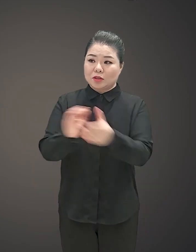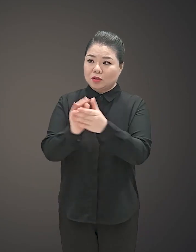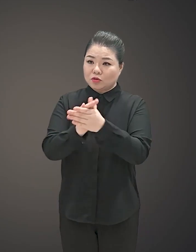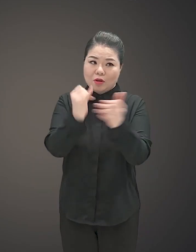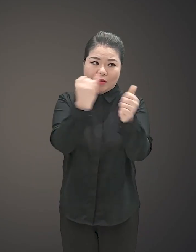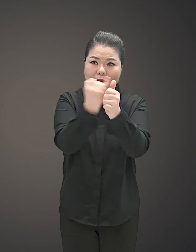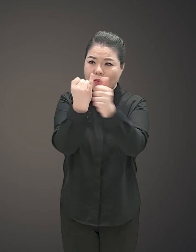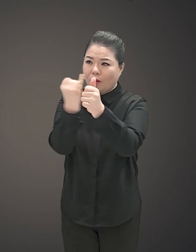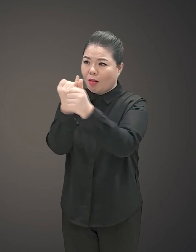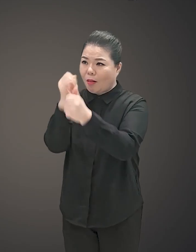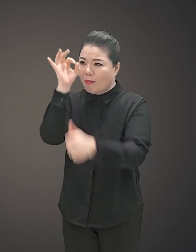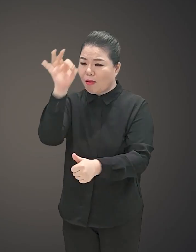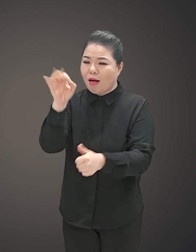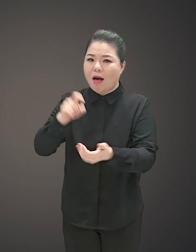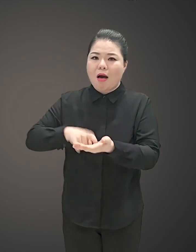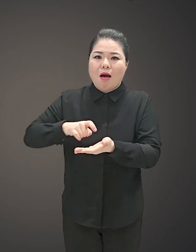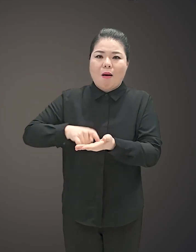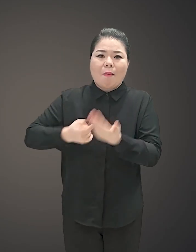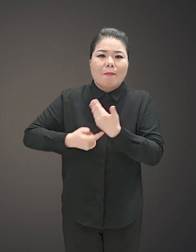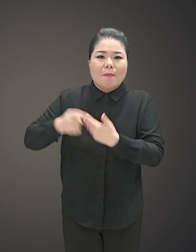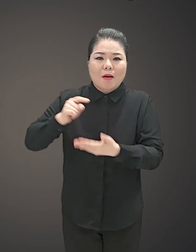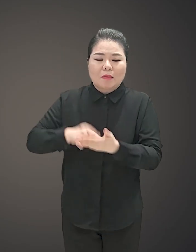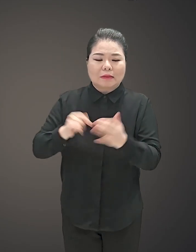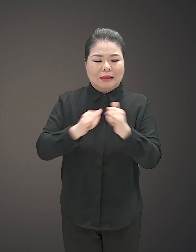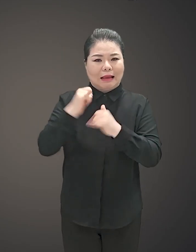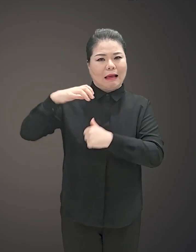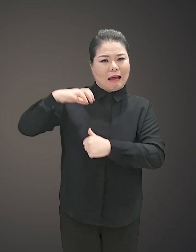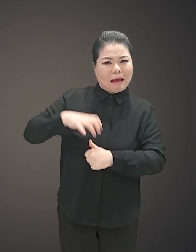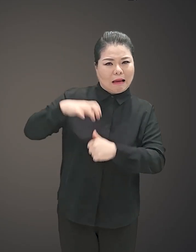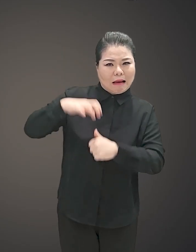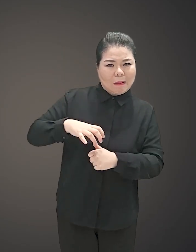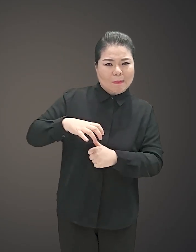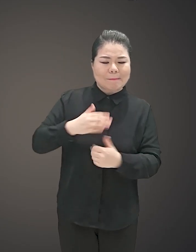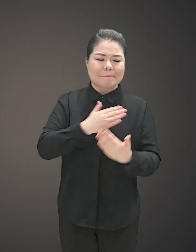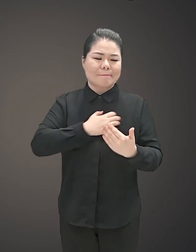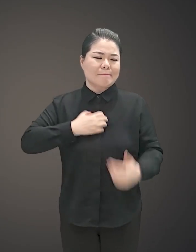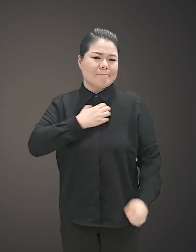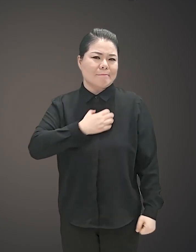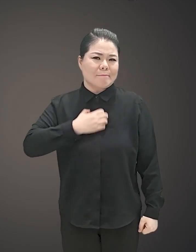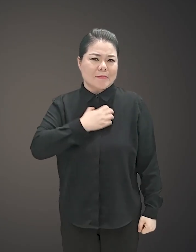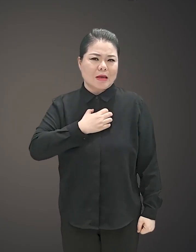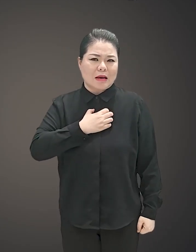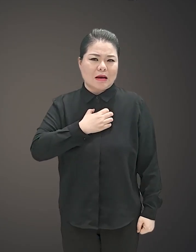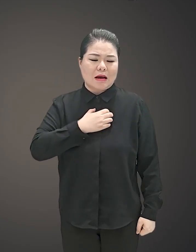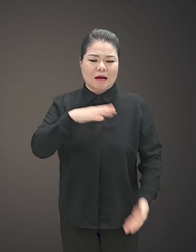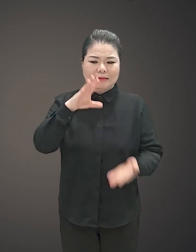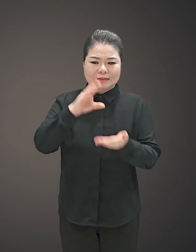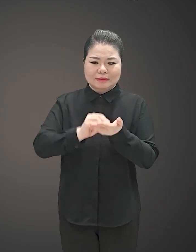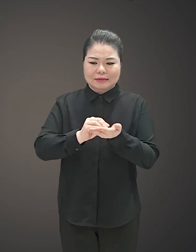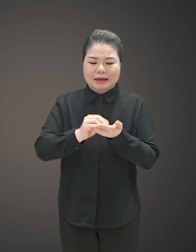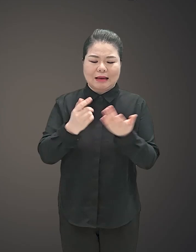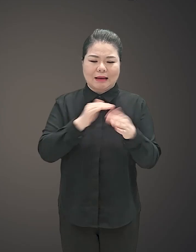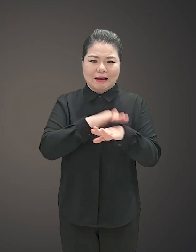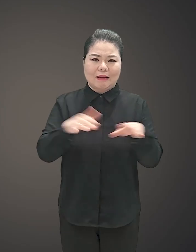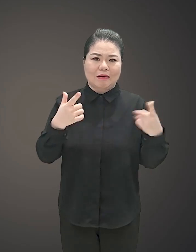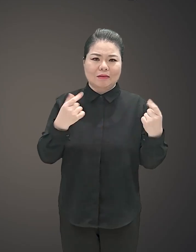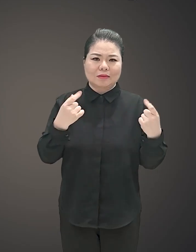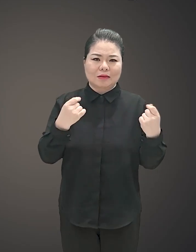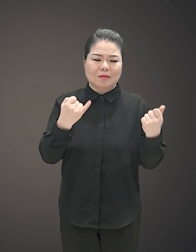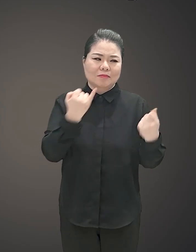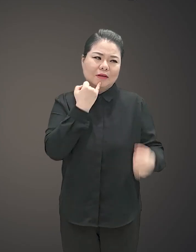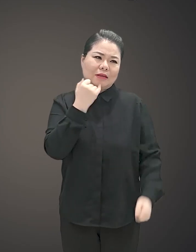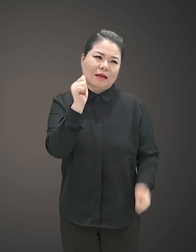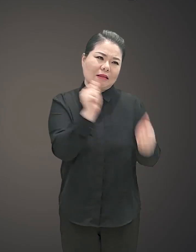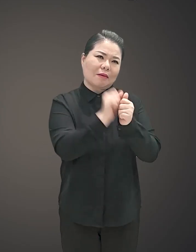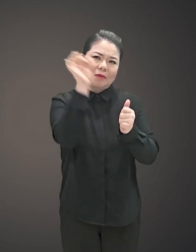친구들의 결혼으로 인한 조급증, 사회의 압력으로 인한 불안감 속에서 마치 숙제하듯 괜찮은 남자를 찾는